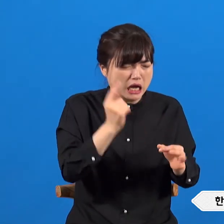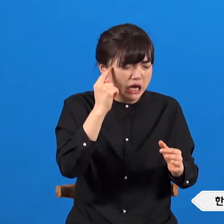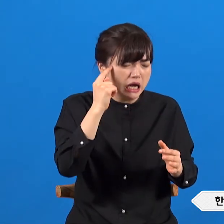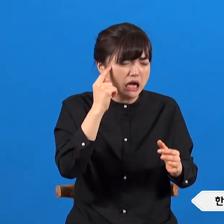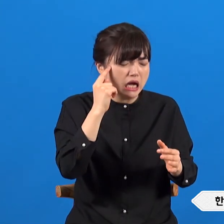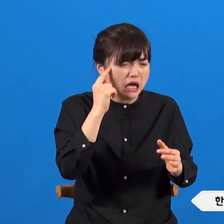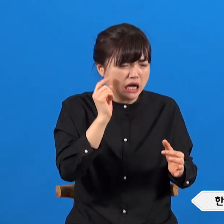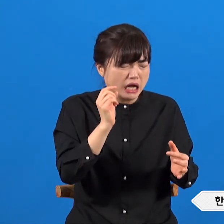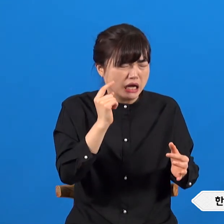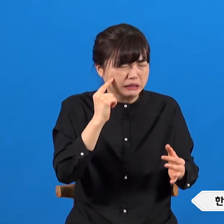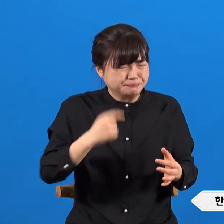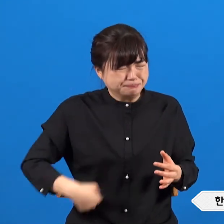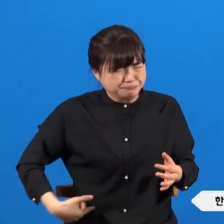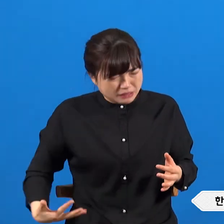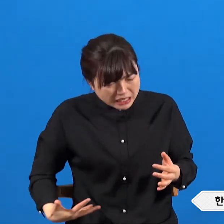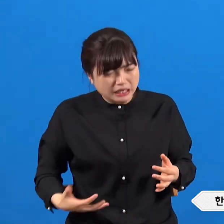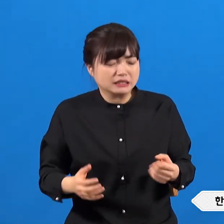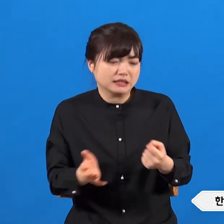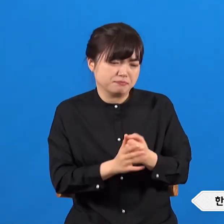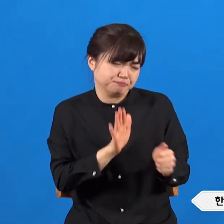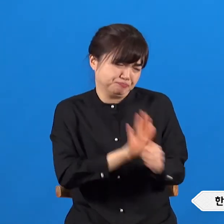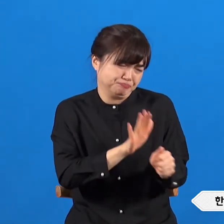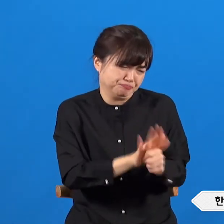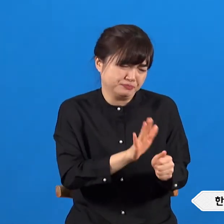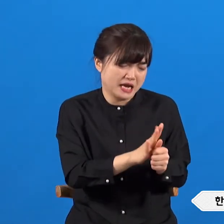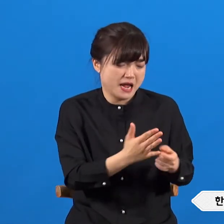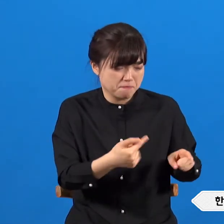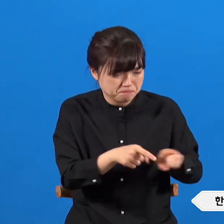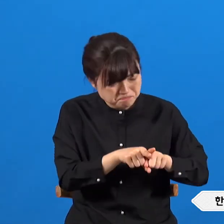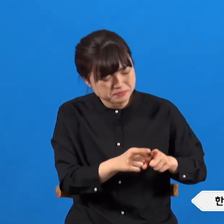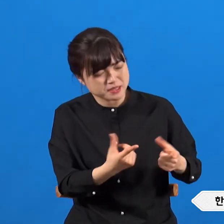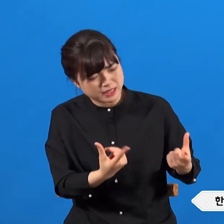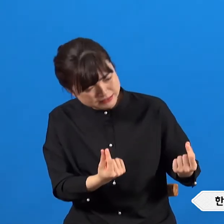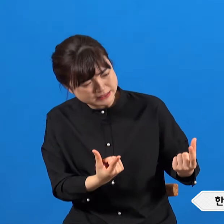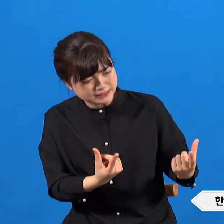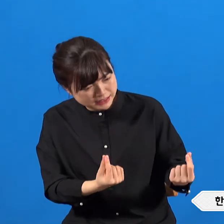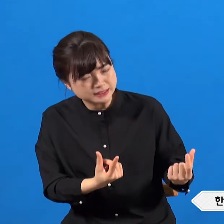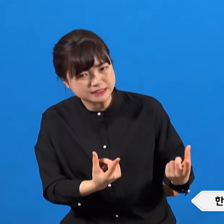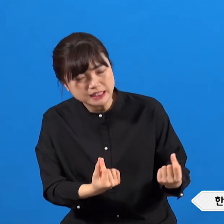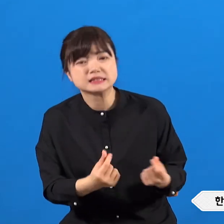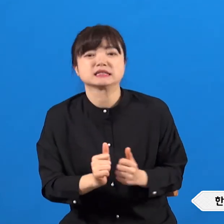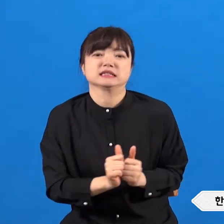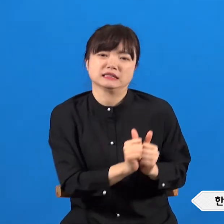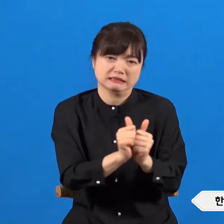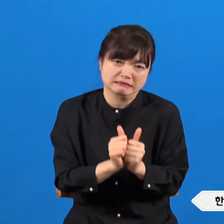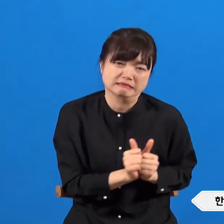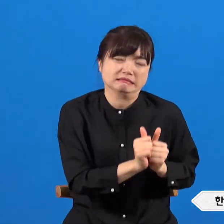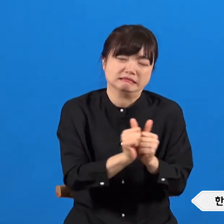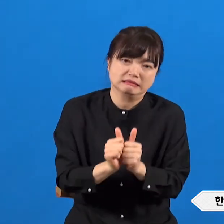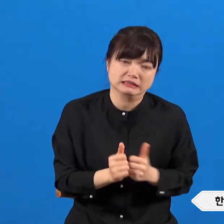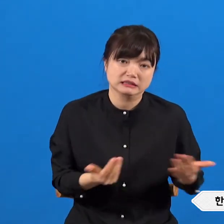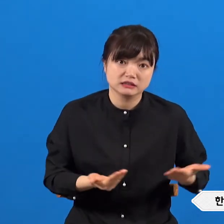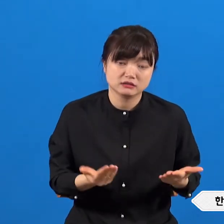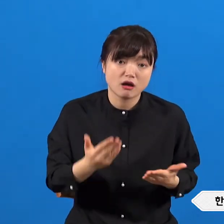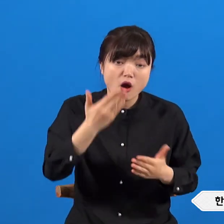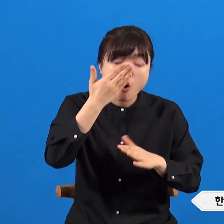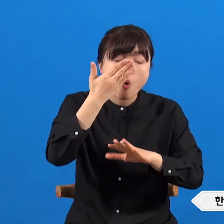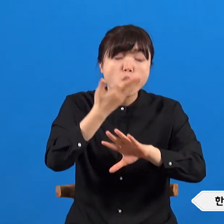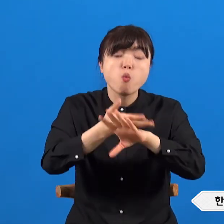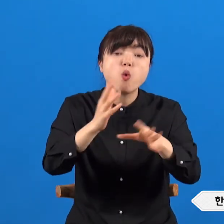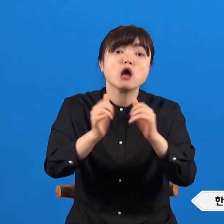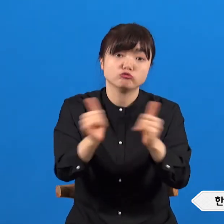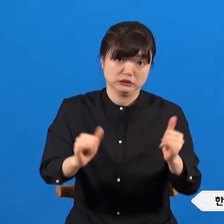뛰어들었습니다. 그들과 함께 살면서 함께 웃고 함께 울면서 지냈습니다. 외국인이